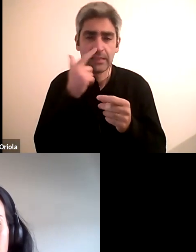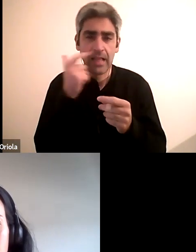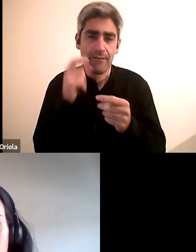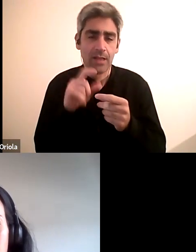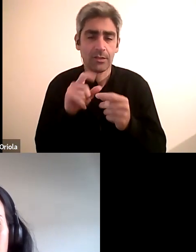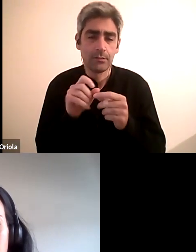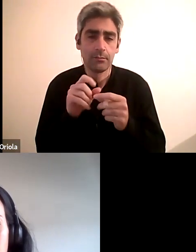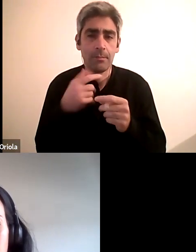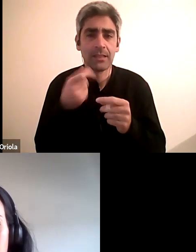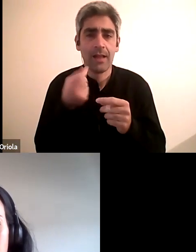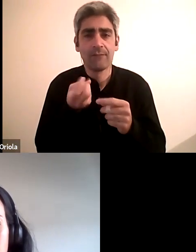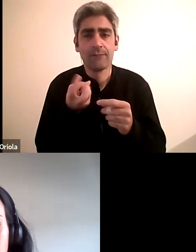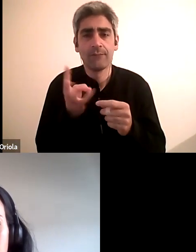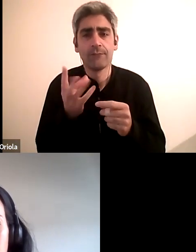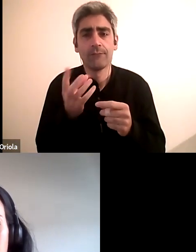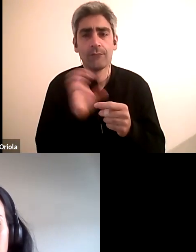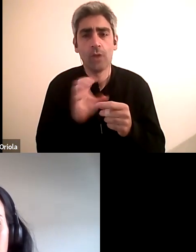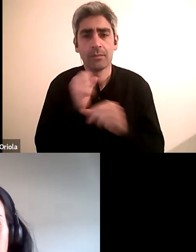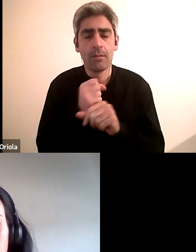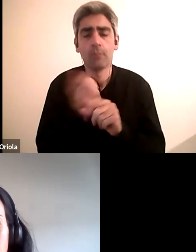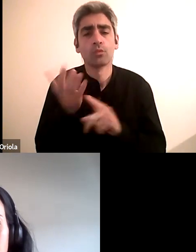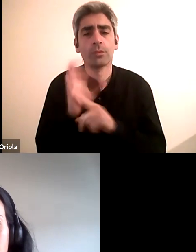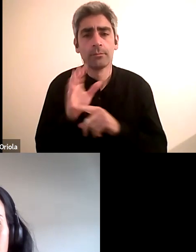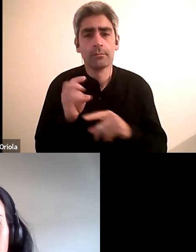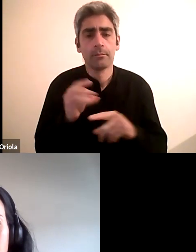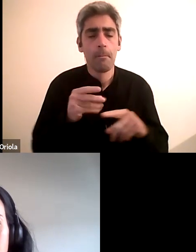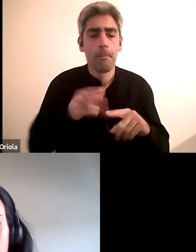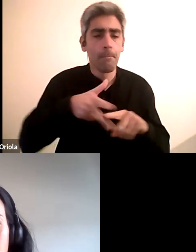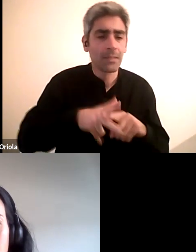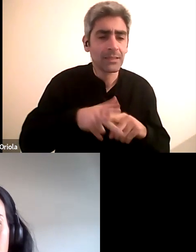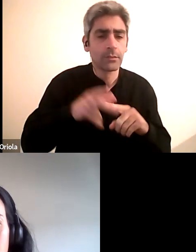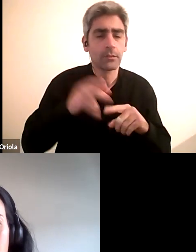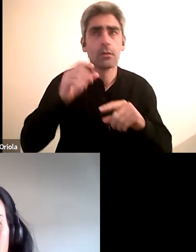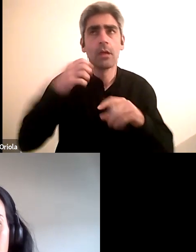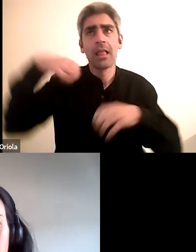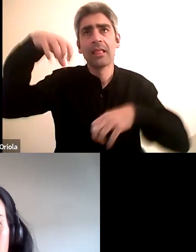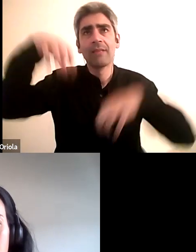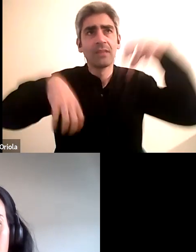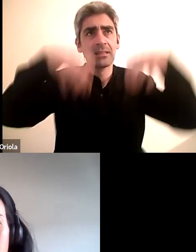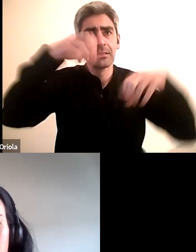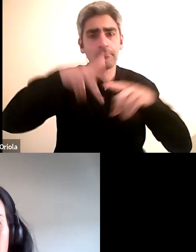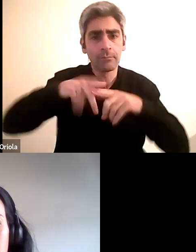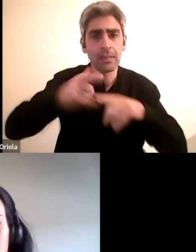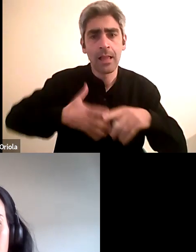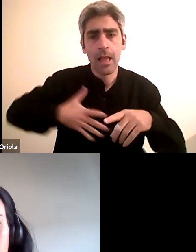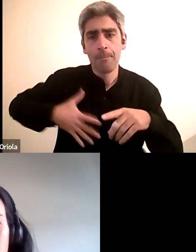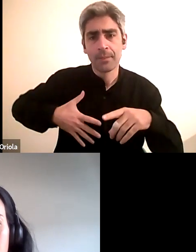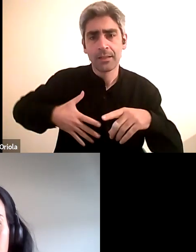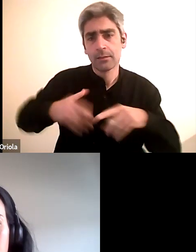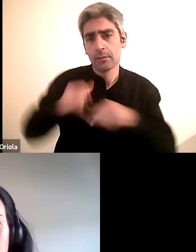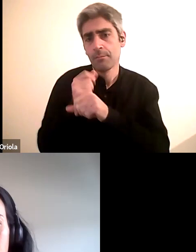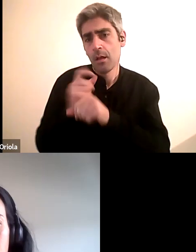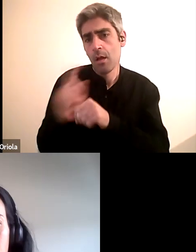há muitas formas de trabalho, por exemplo, a manutenção de equipamentos ou edifícios, por conta de uma empresa cujo trabalho